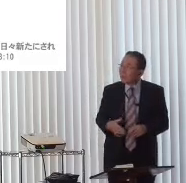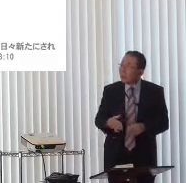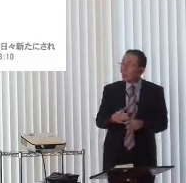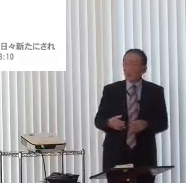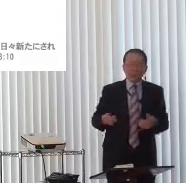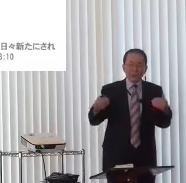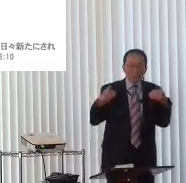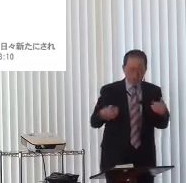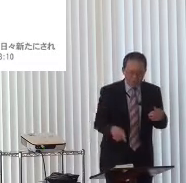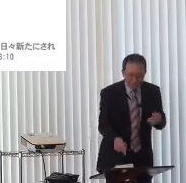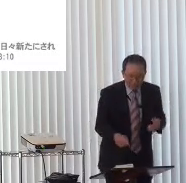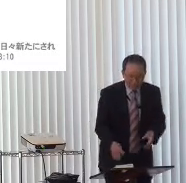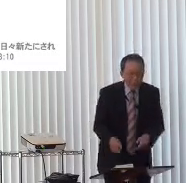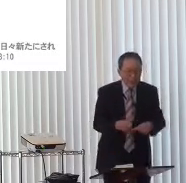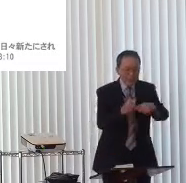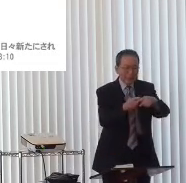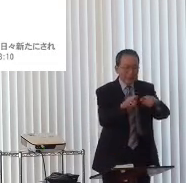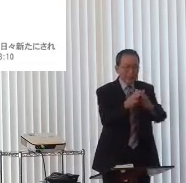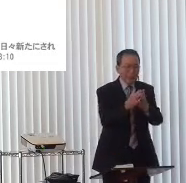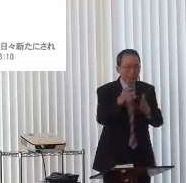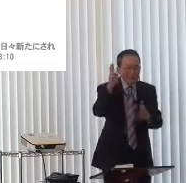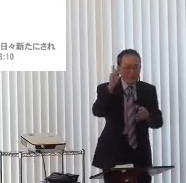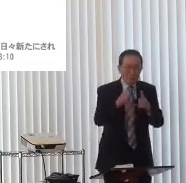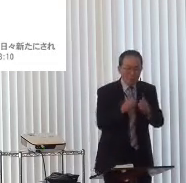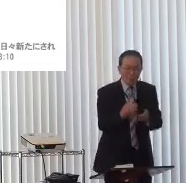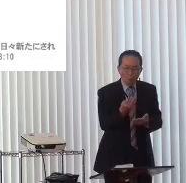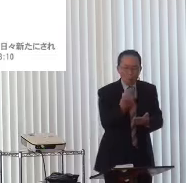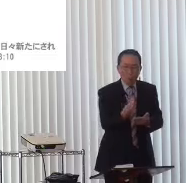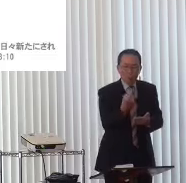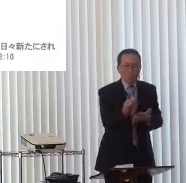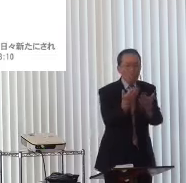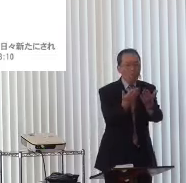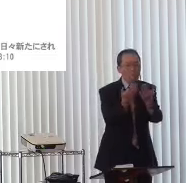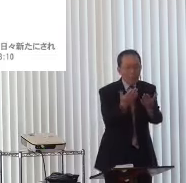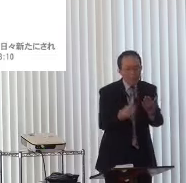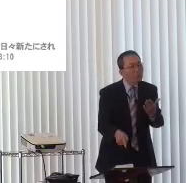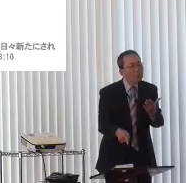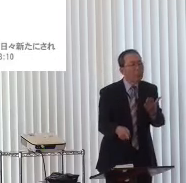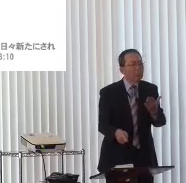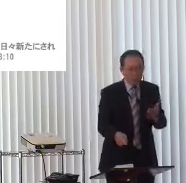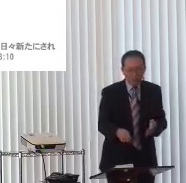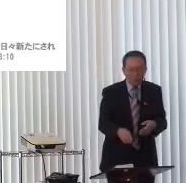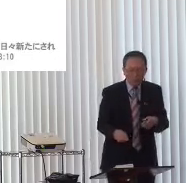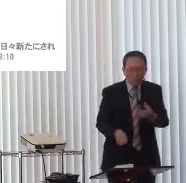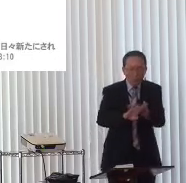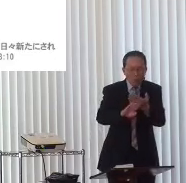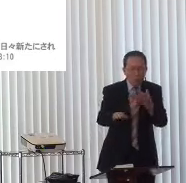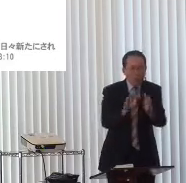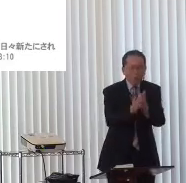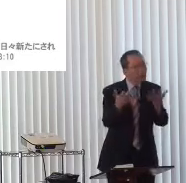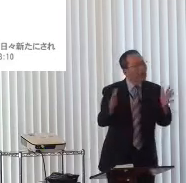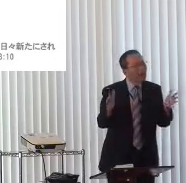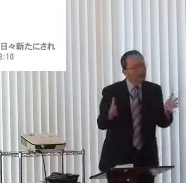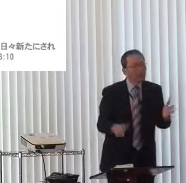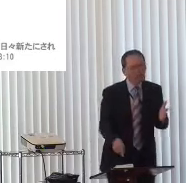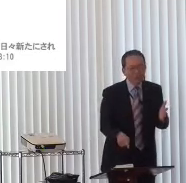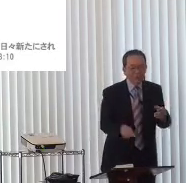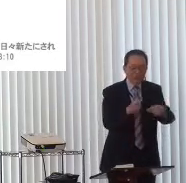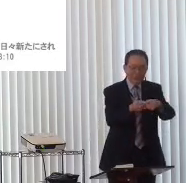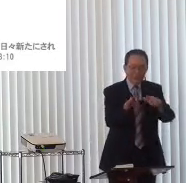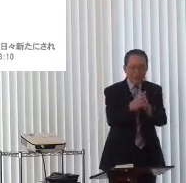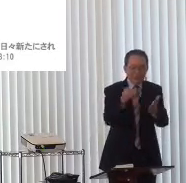要なのはもう聖書の御言葉を学ぶということですね。それしかありません。この本以外に神様のこと書いてないですから、